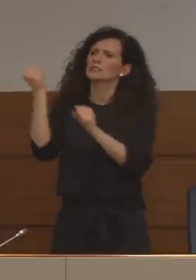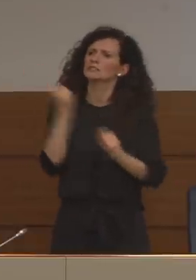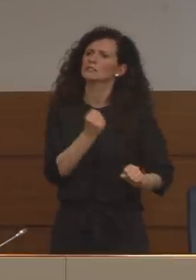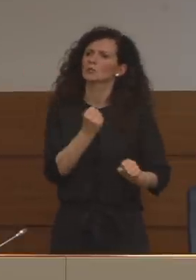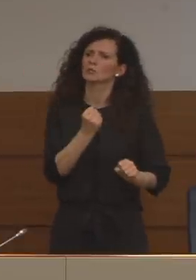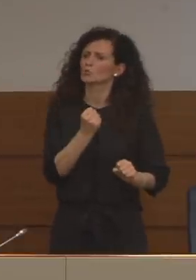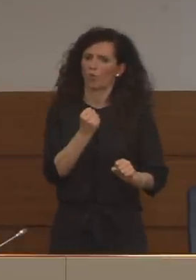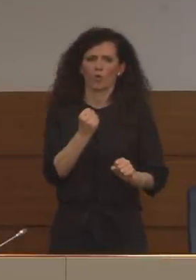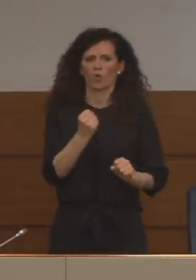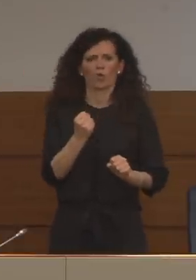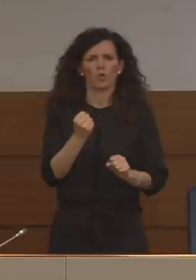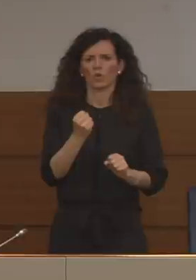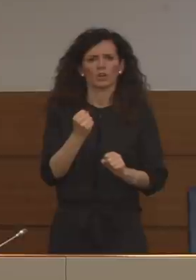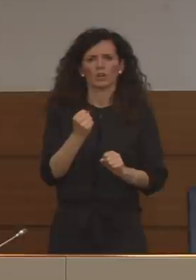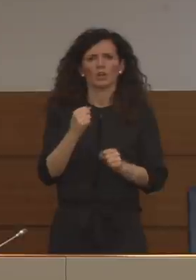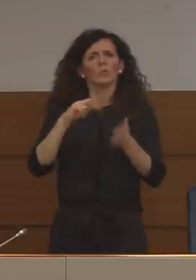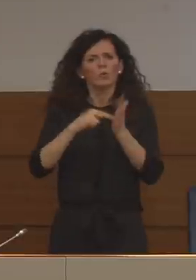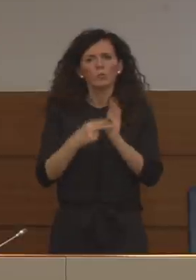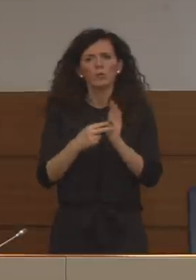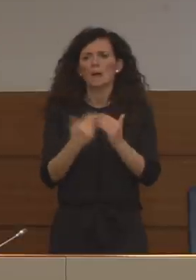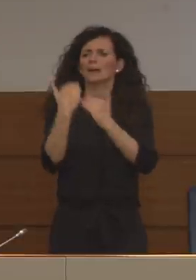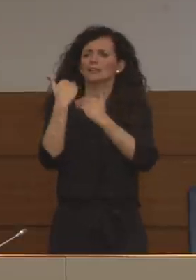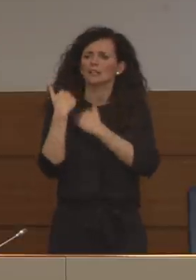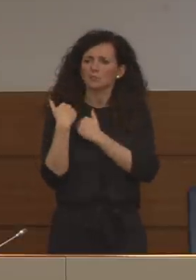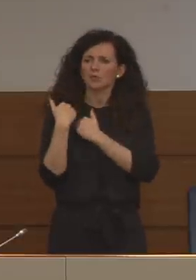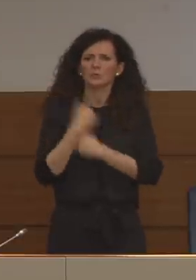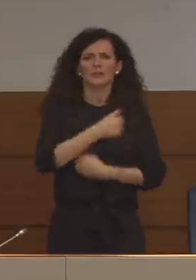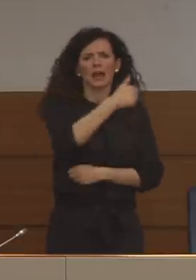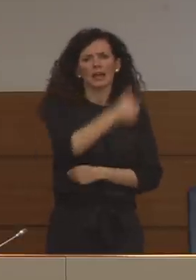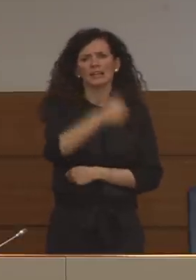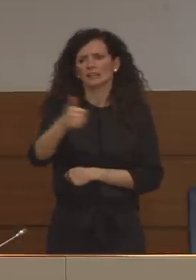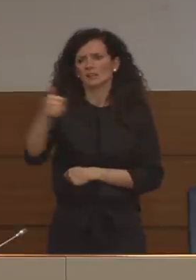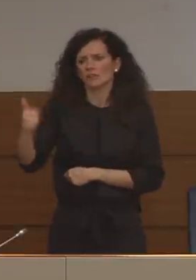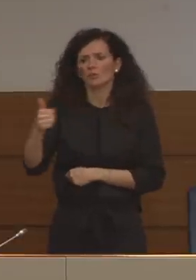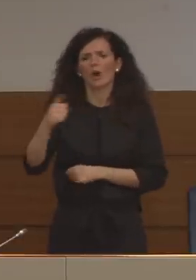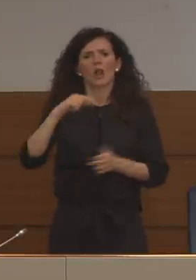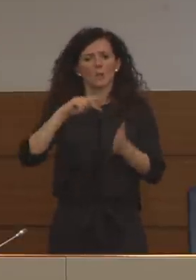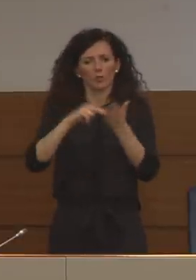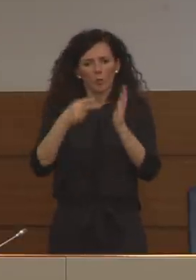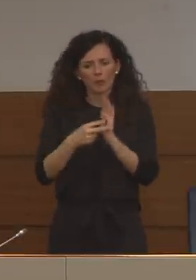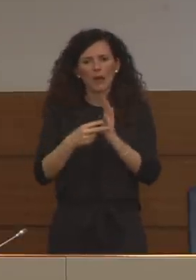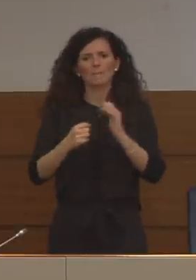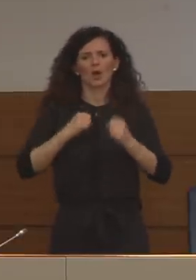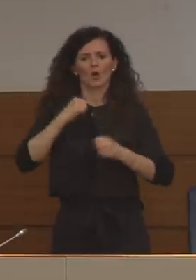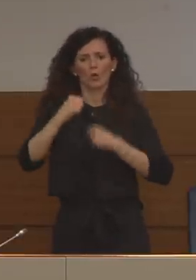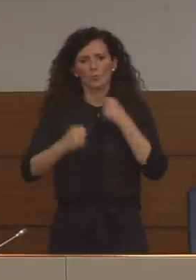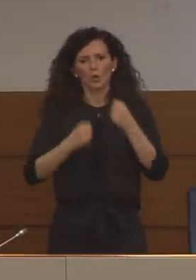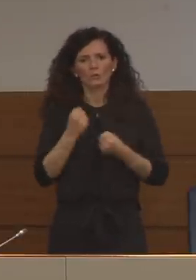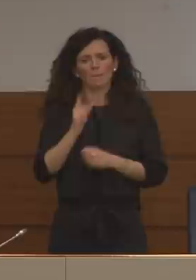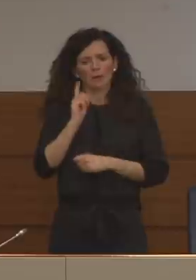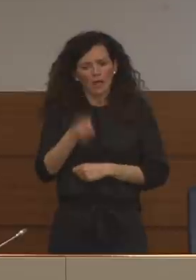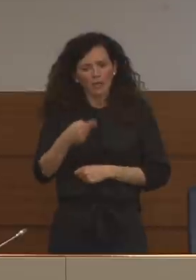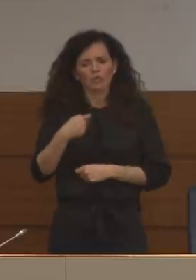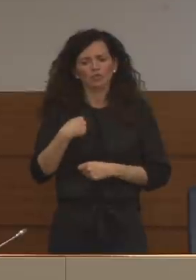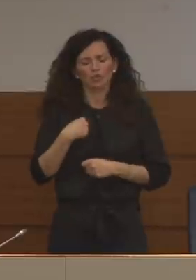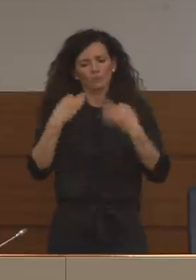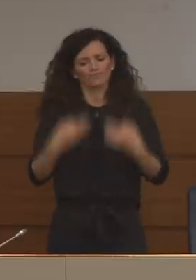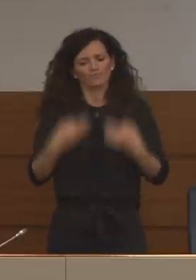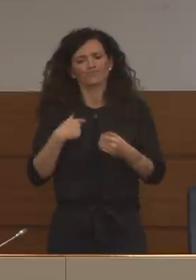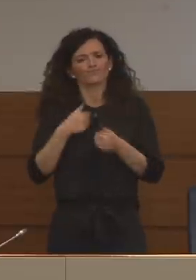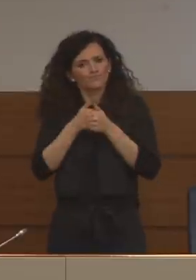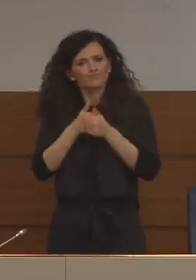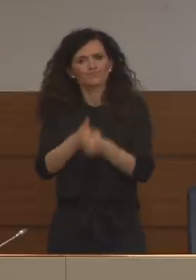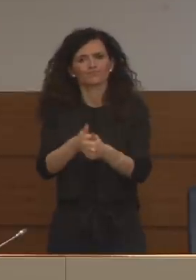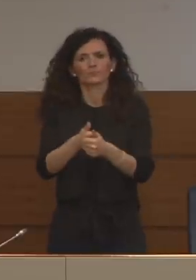responsabilità individuale è un problema di comportamenti congré da assumere per uscire il più